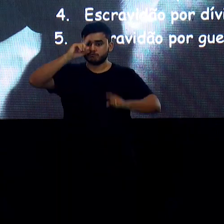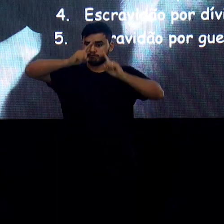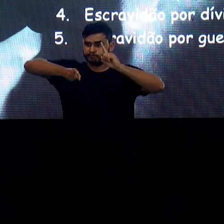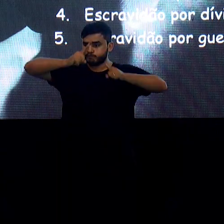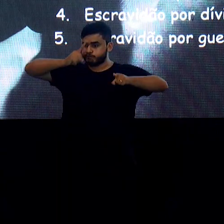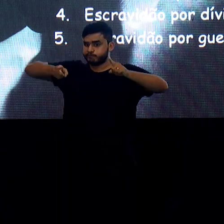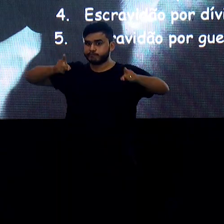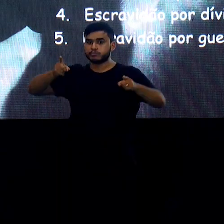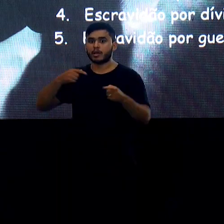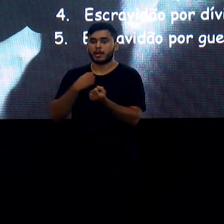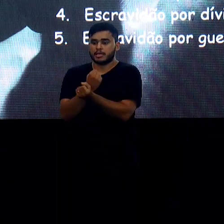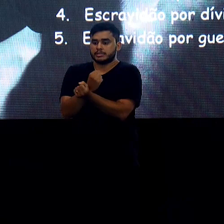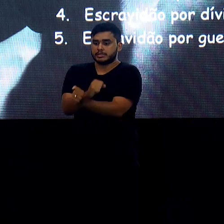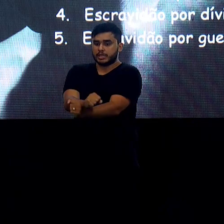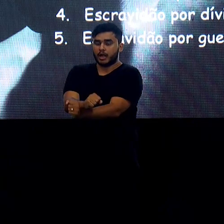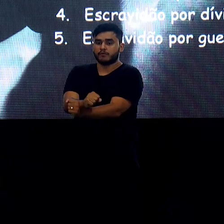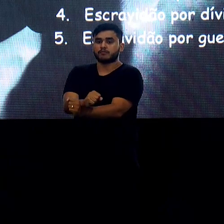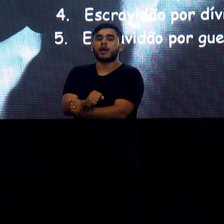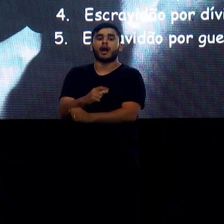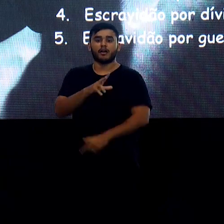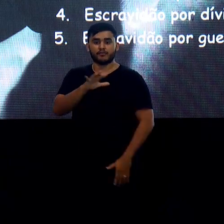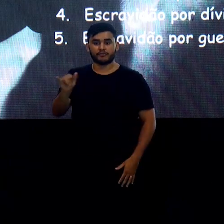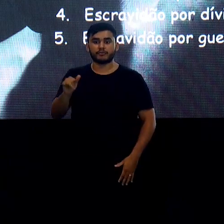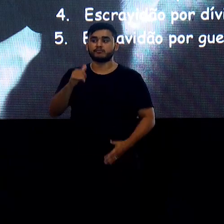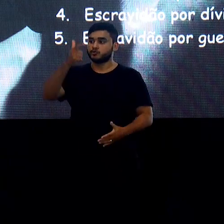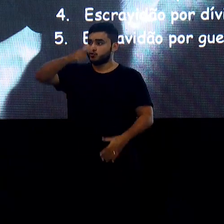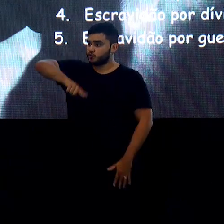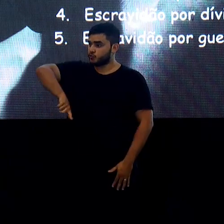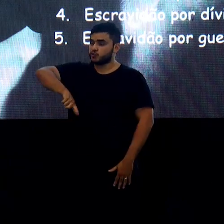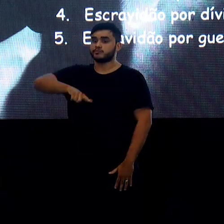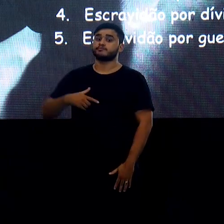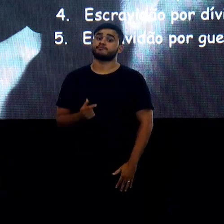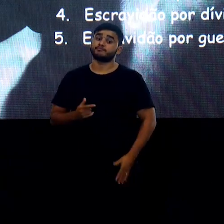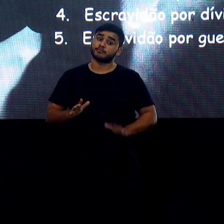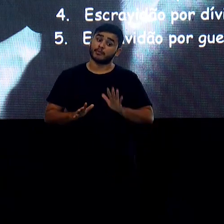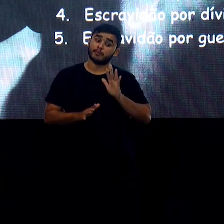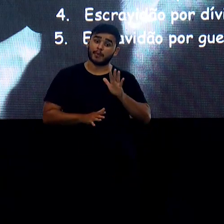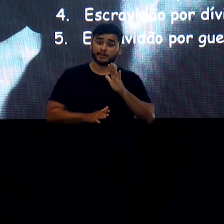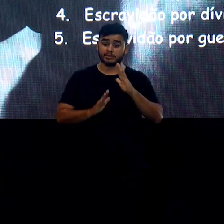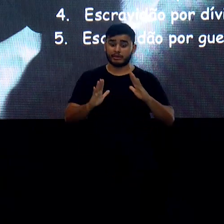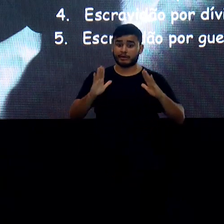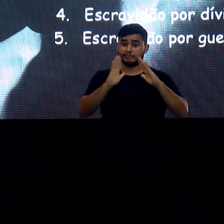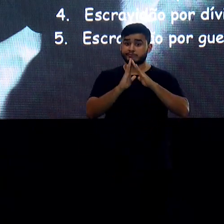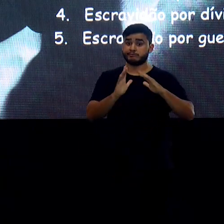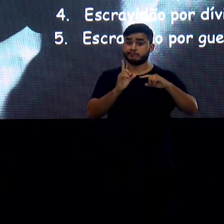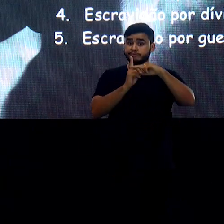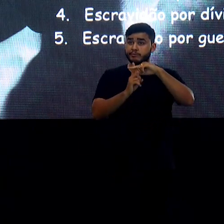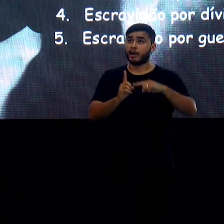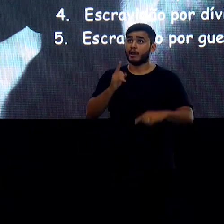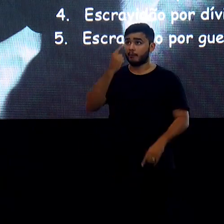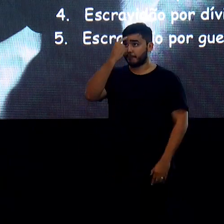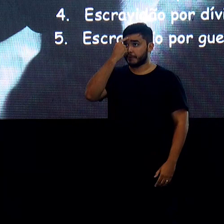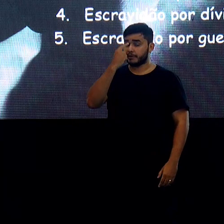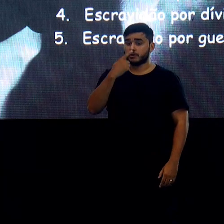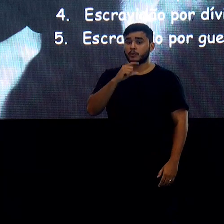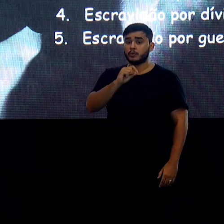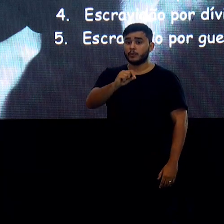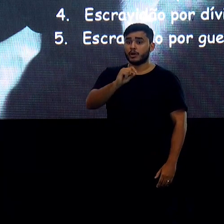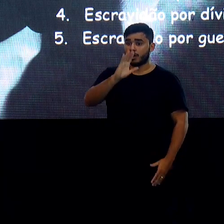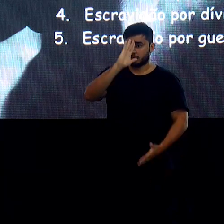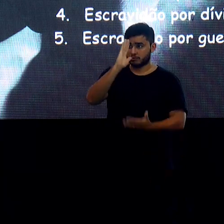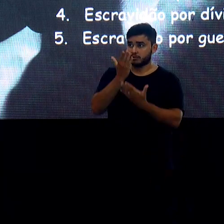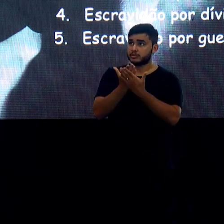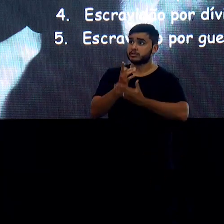escravidão. Professor, mas e aí o cristianismo? Aí o cristianismo vai adaptar o discurso. Vai surgir